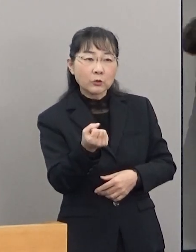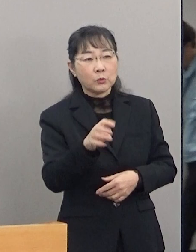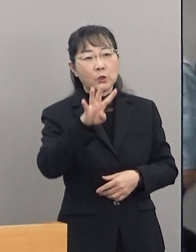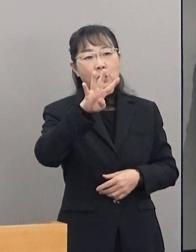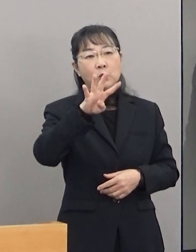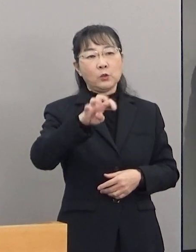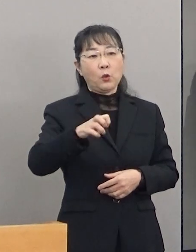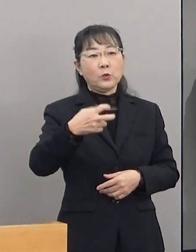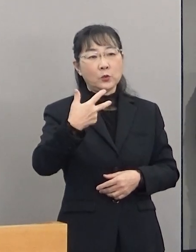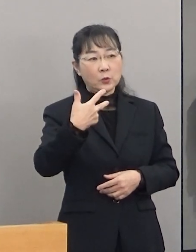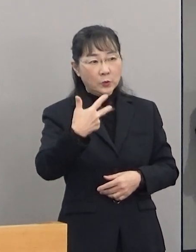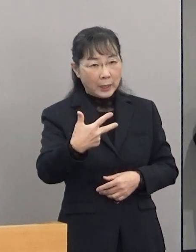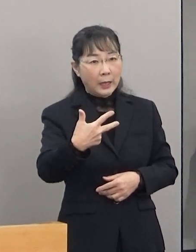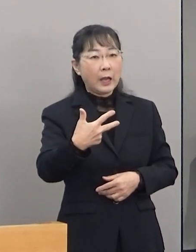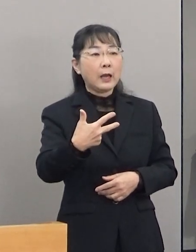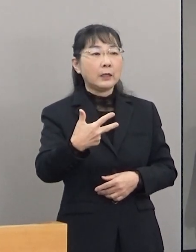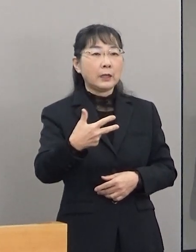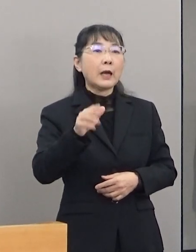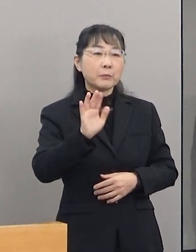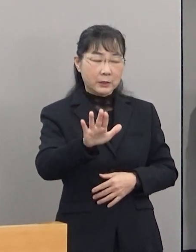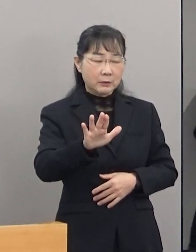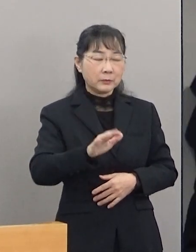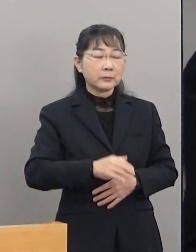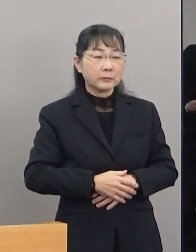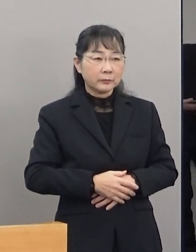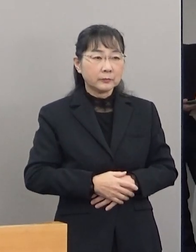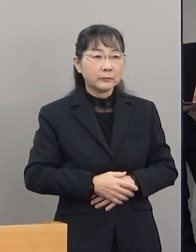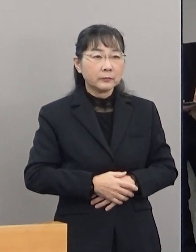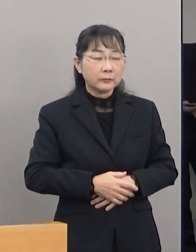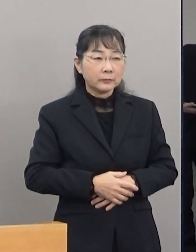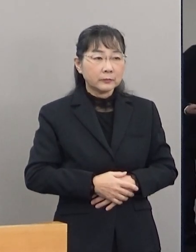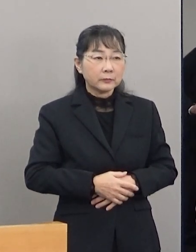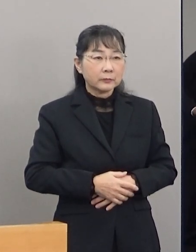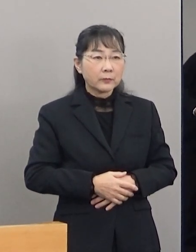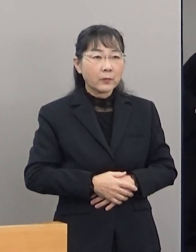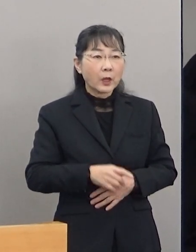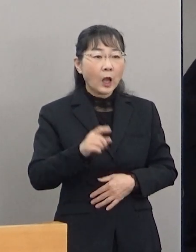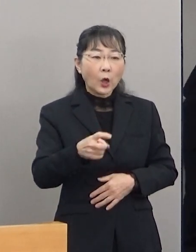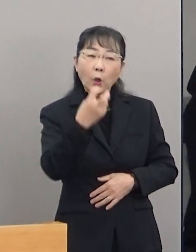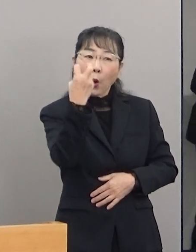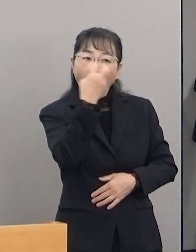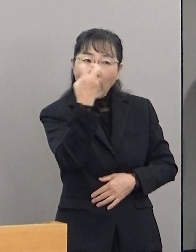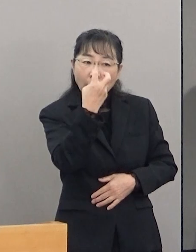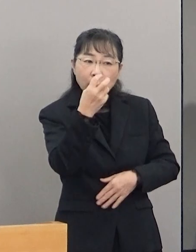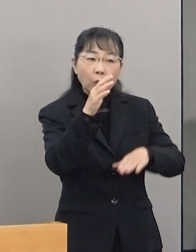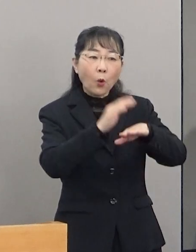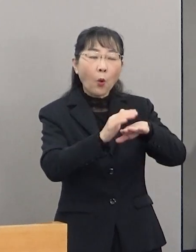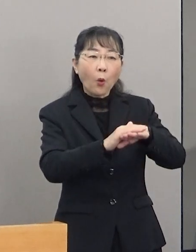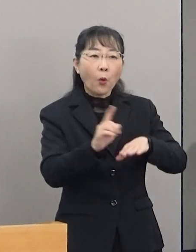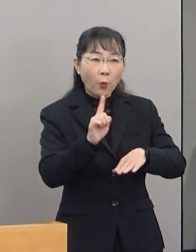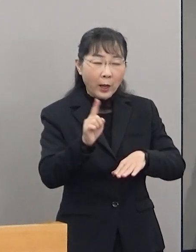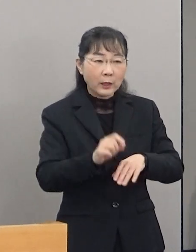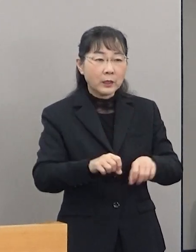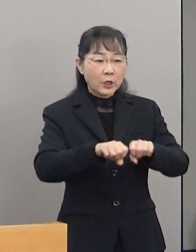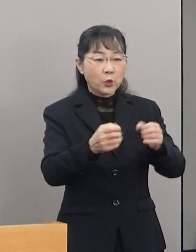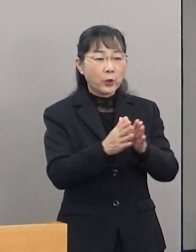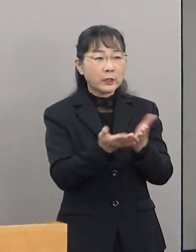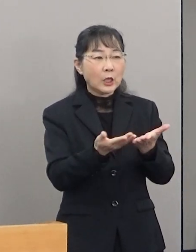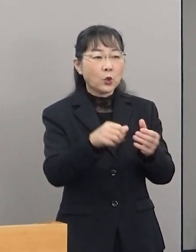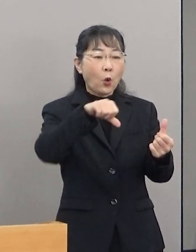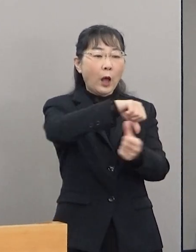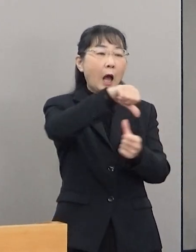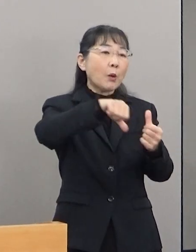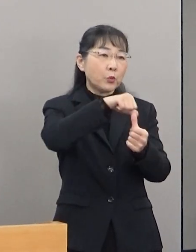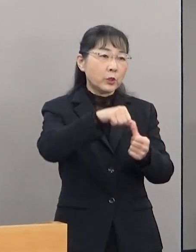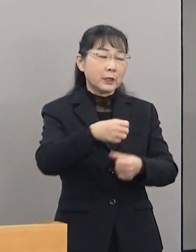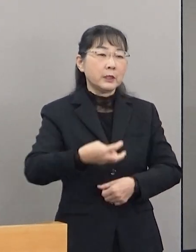表で確認いただければと思います。47施設ありまして、この確認の方法につきましては、障害者手帳ア